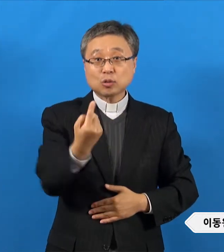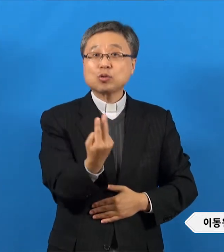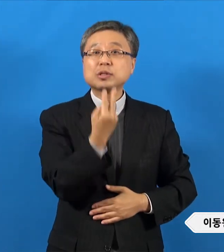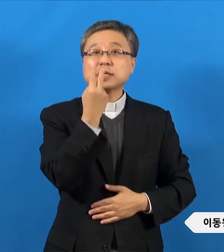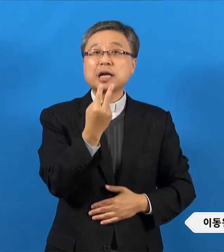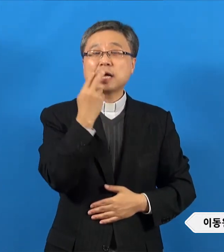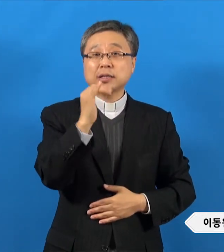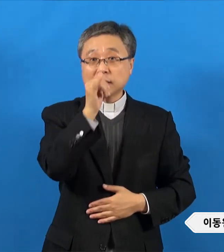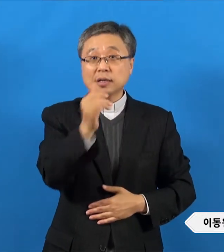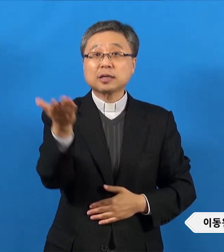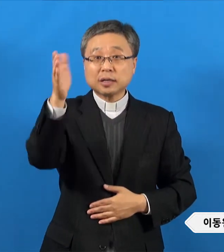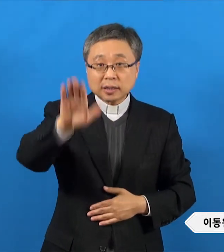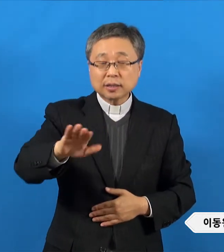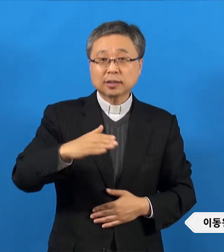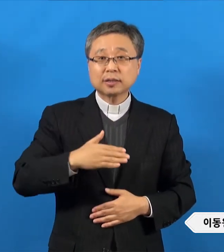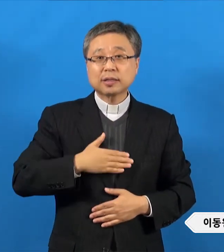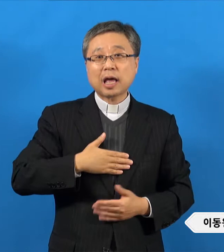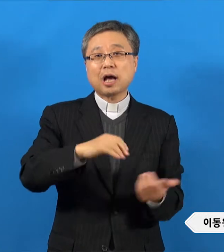살아있다. 그러나 내가 죽어간다.